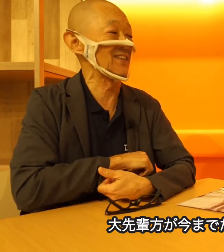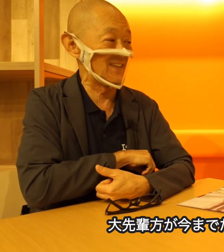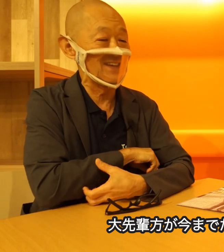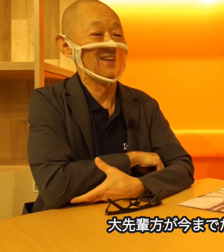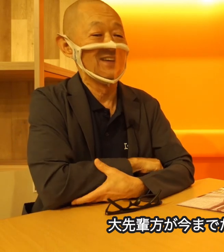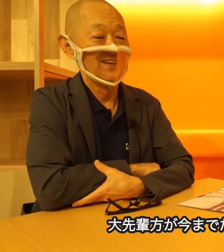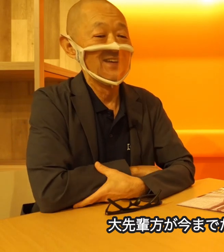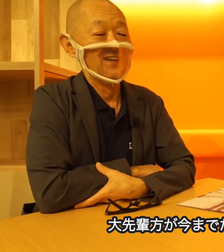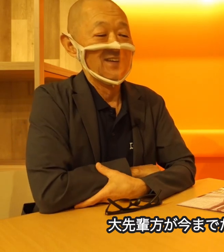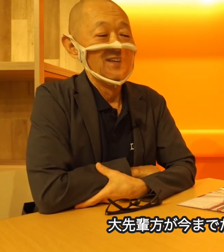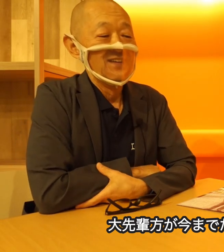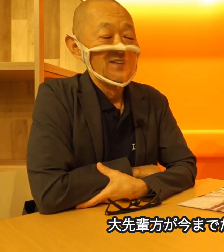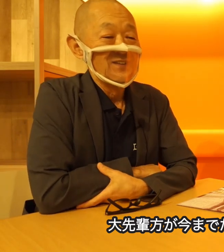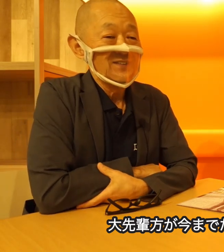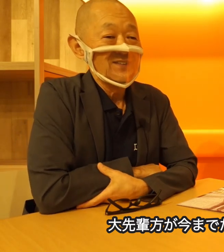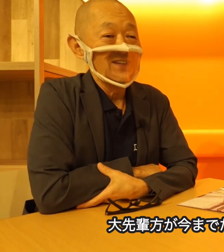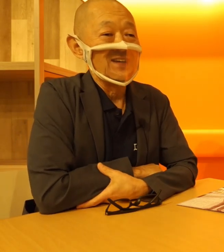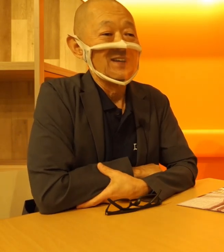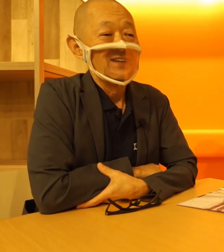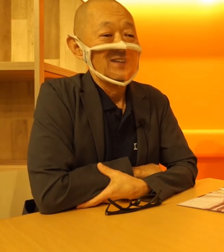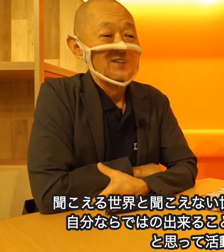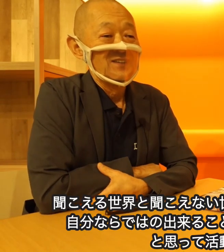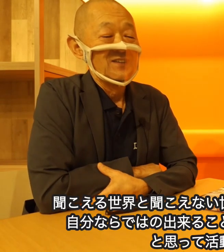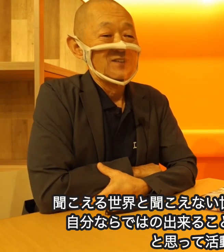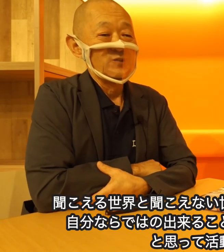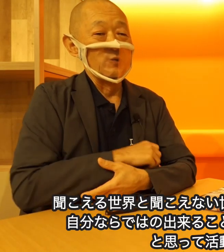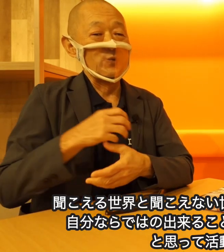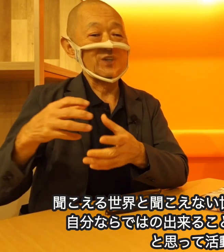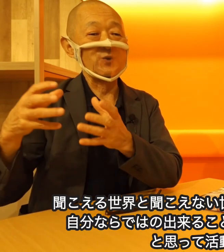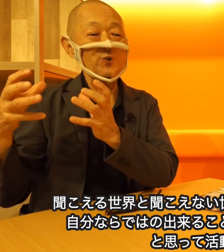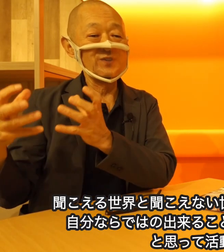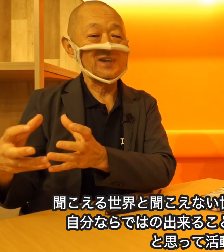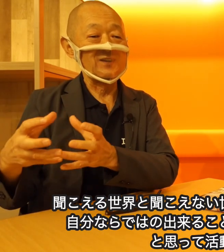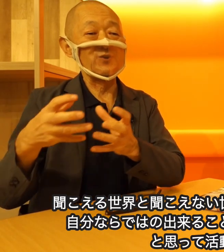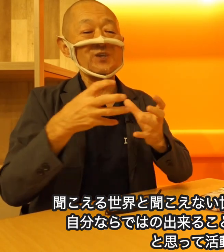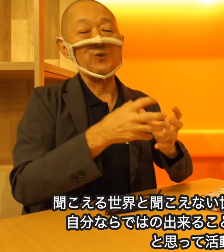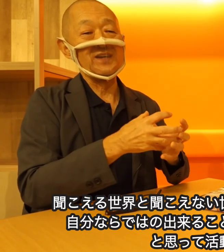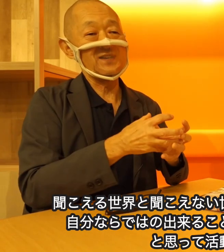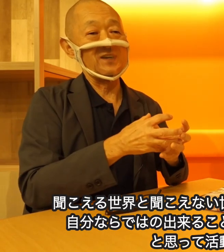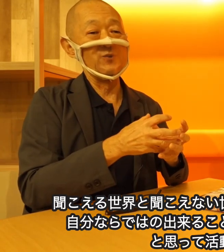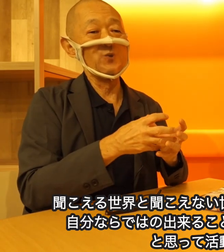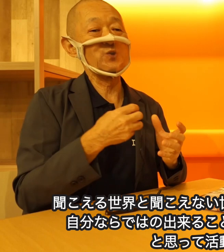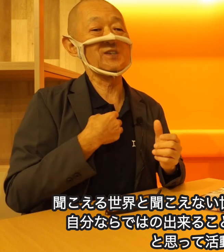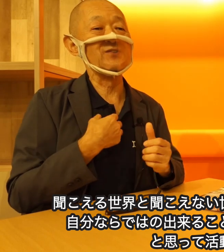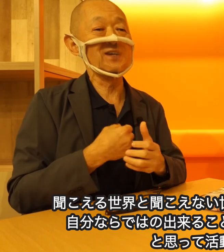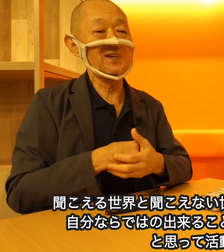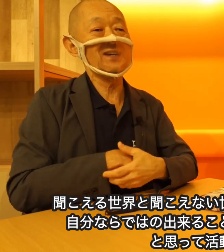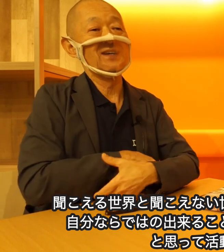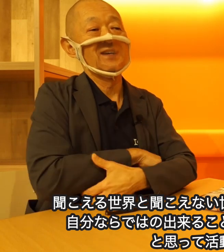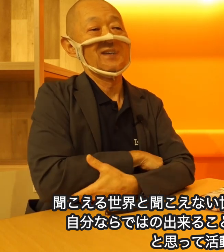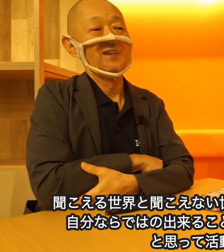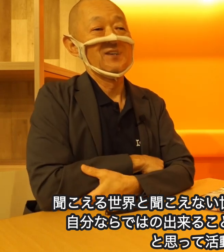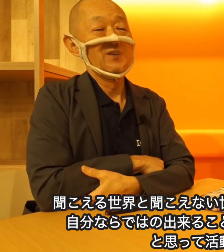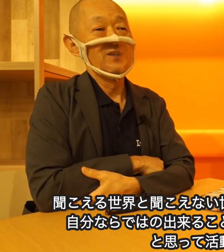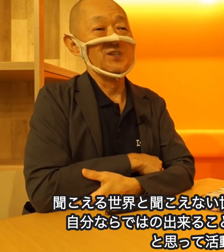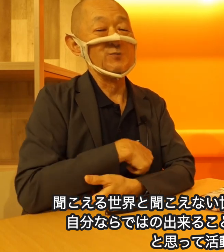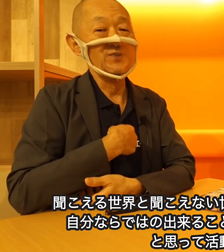、ただその聞こえる世界と聞こえない世界両方知ってるから、自分なら